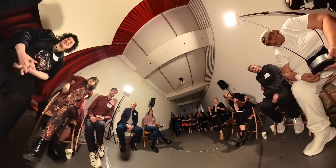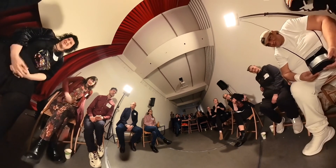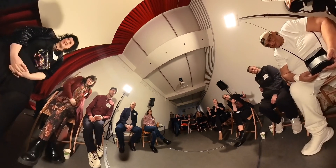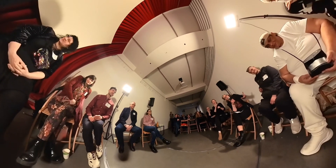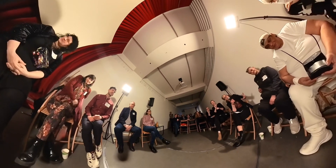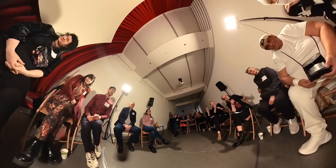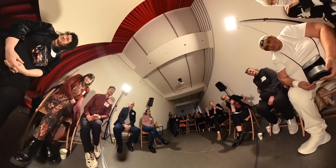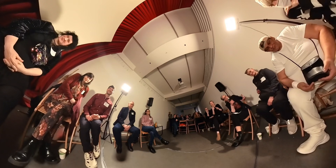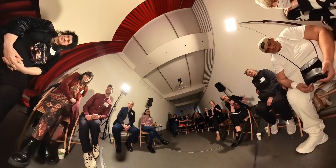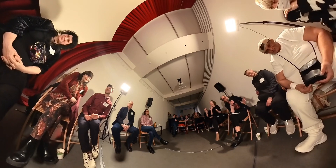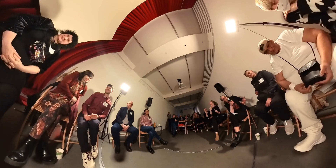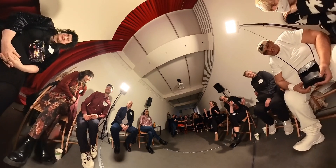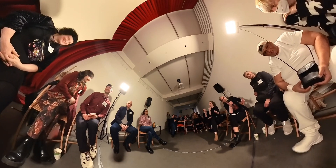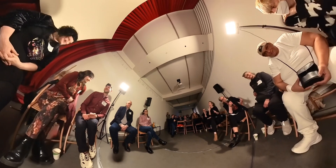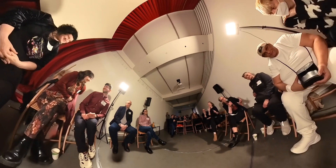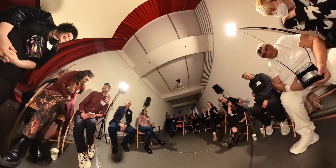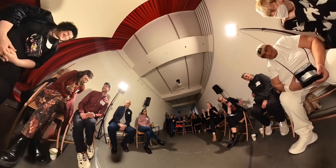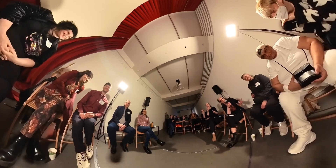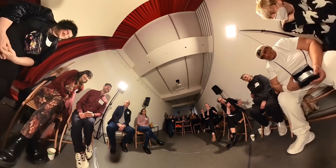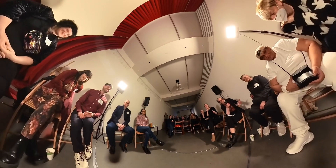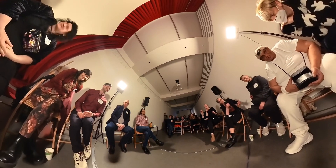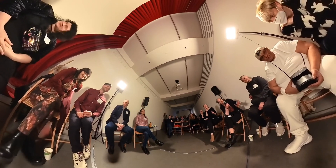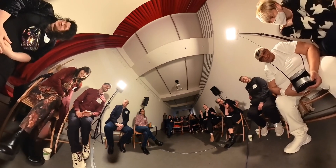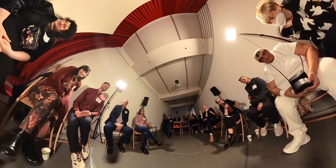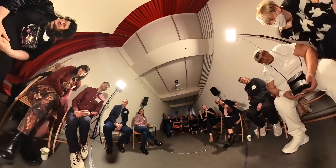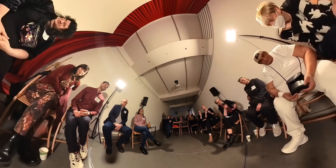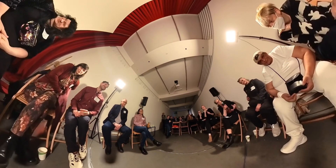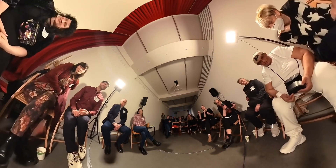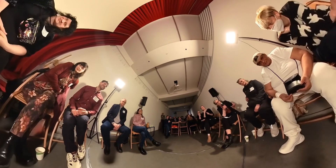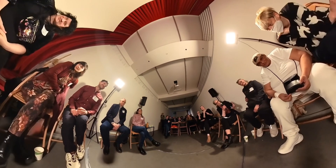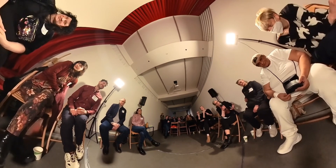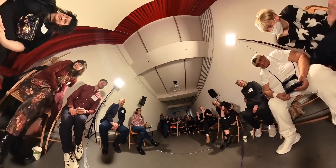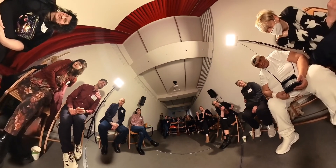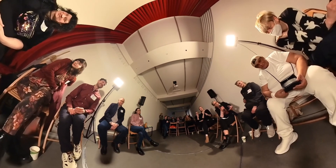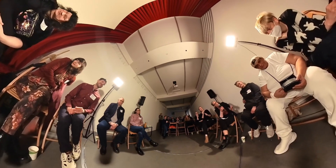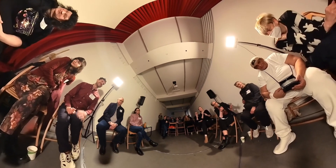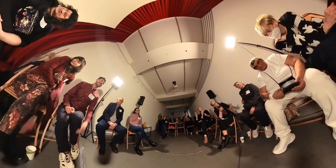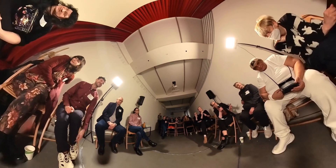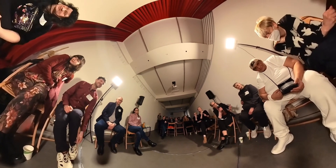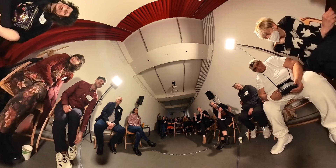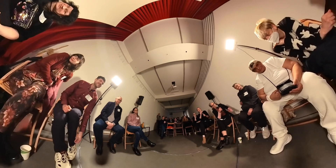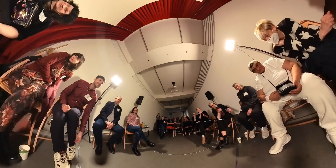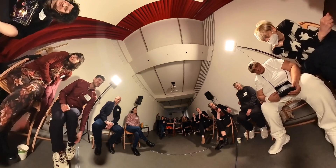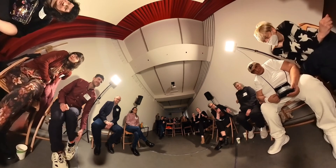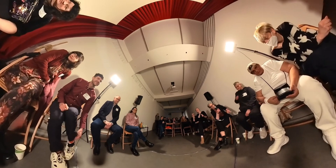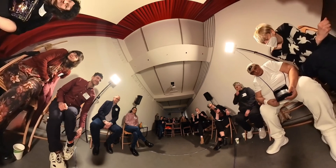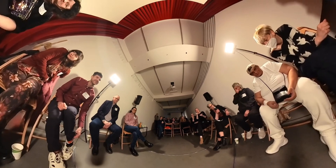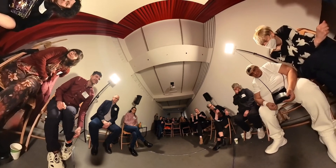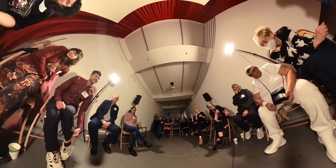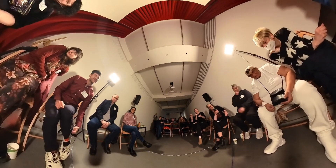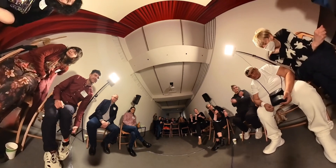bych využila toho, že vás tady mám a ptala se prostě na věci, kterýma žijete, který